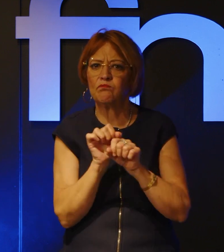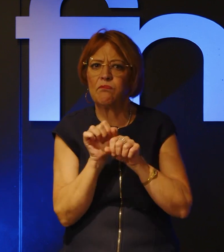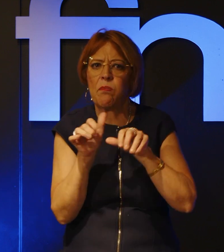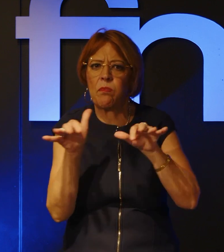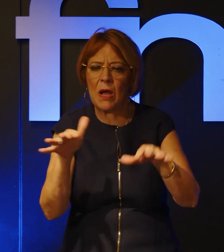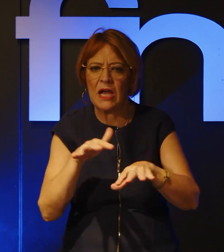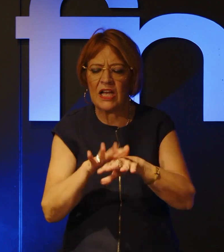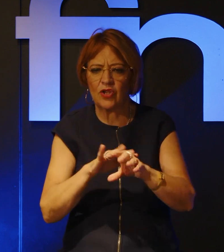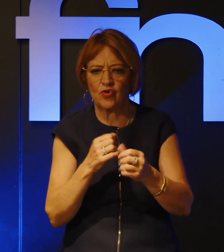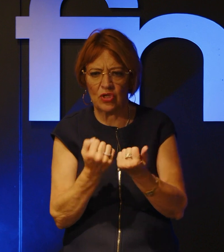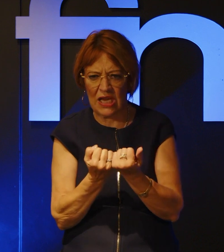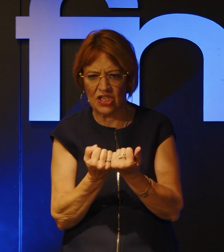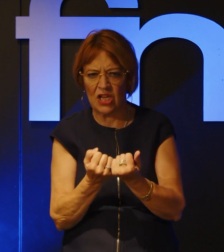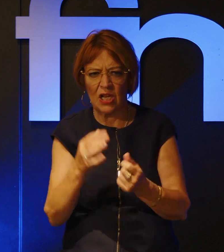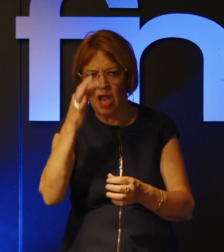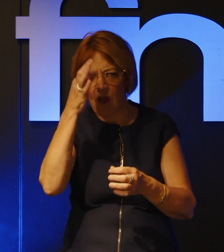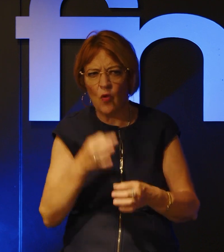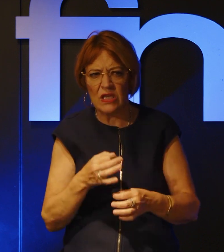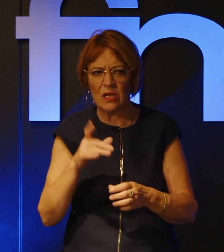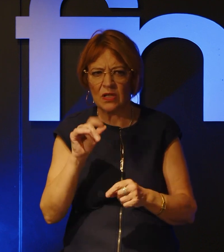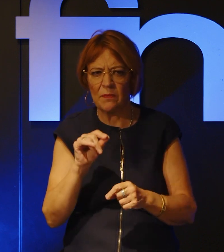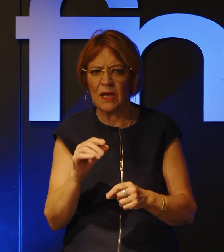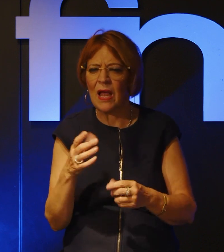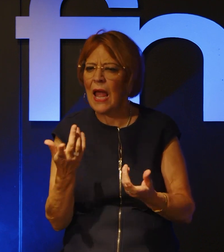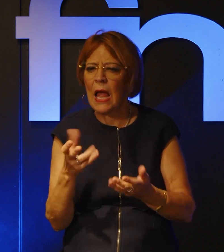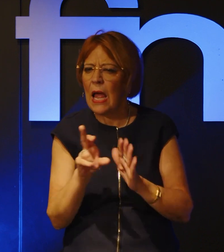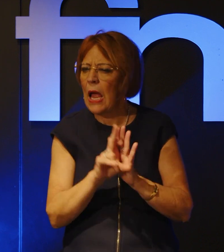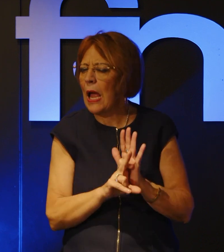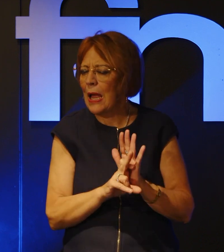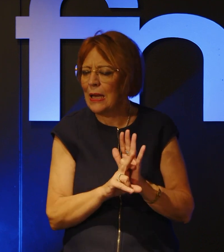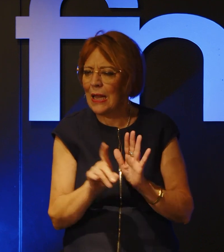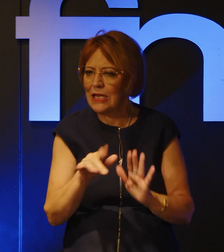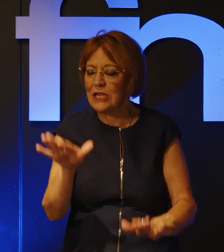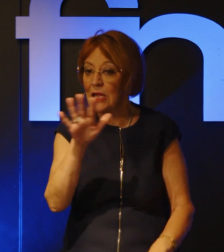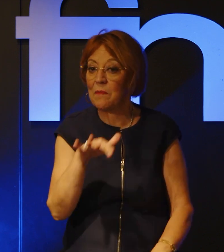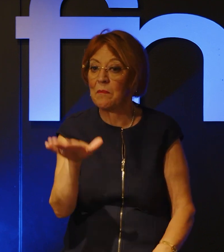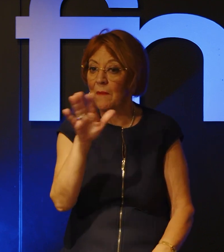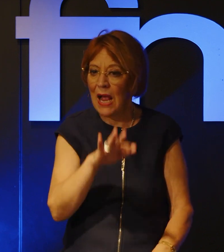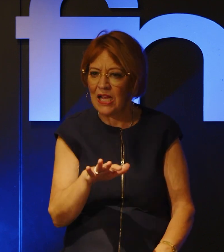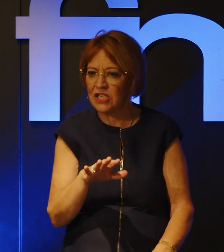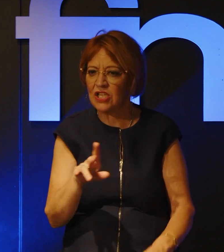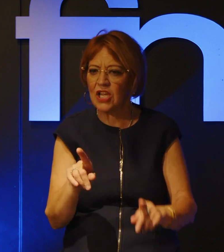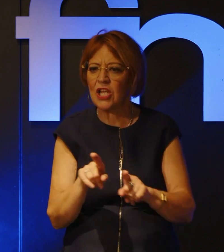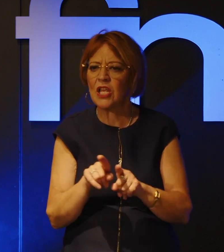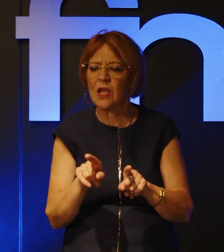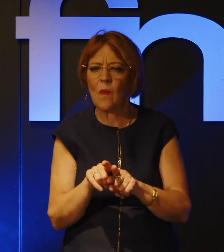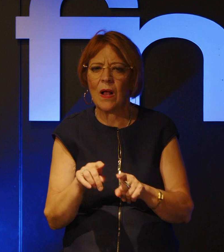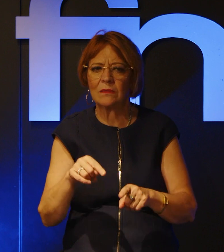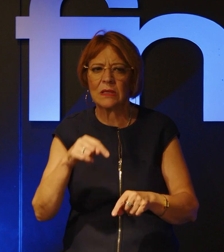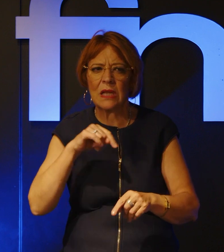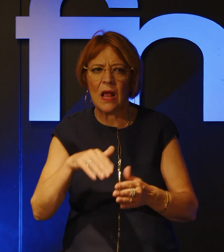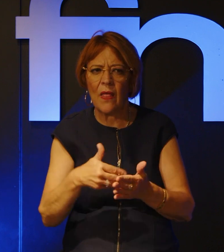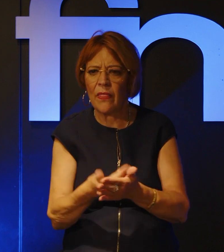redes sociais nos média mas na educação tornam-se de facto a norma estas imagens São internalizadas e